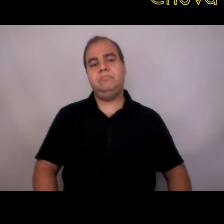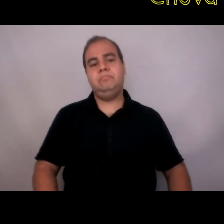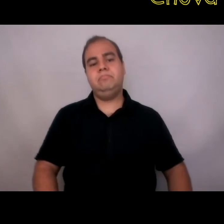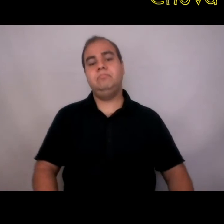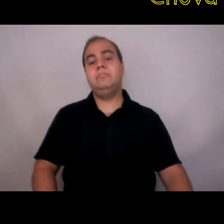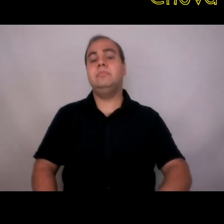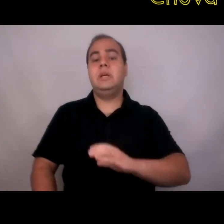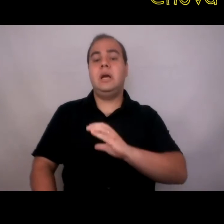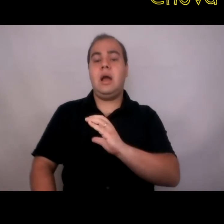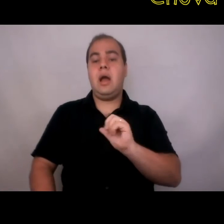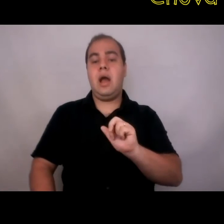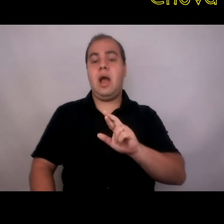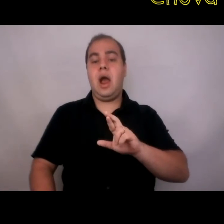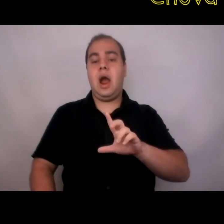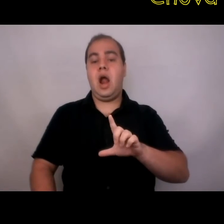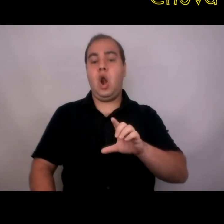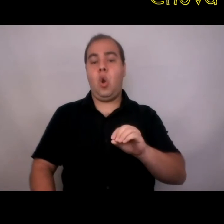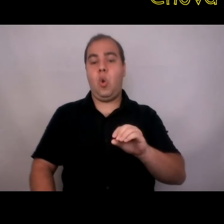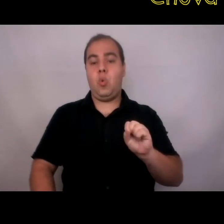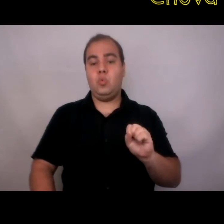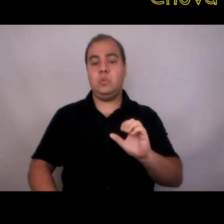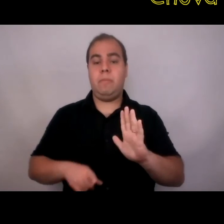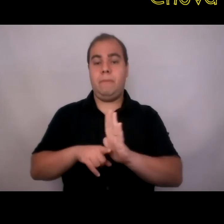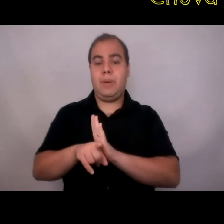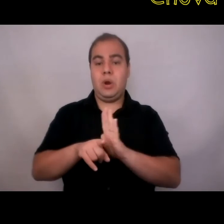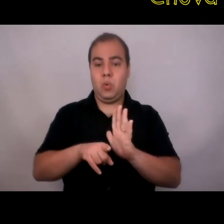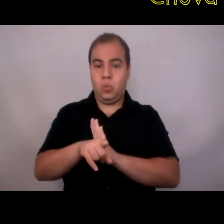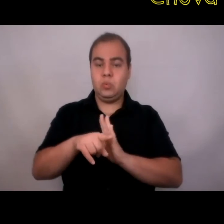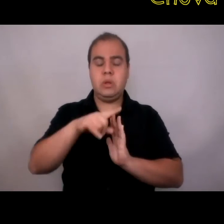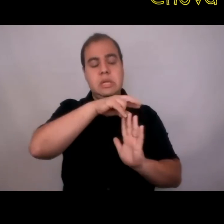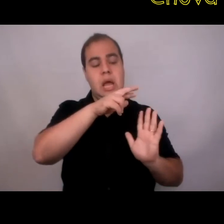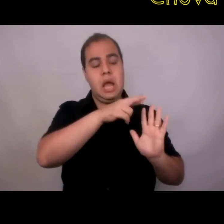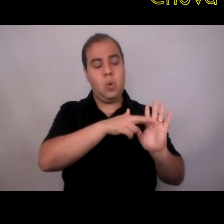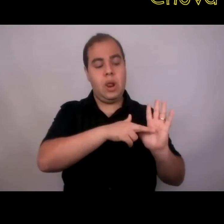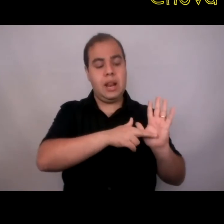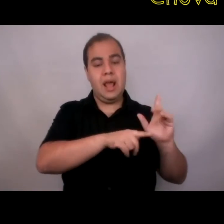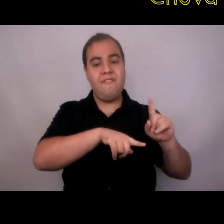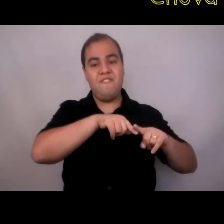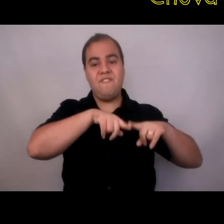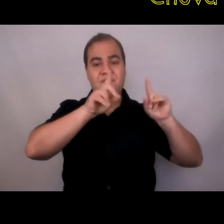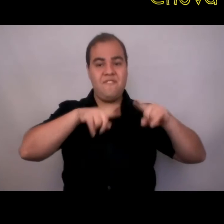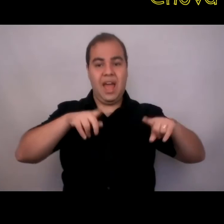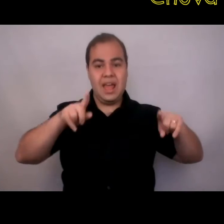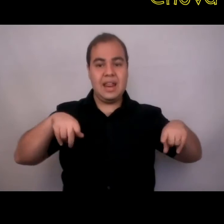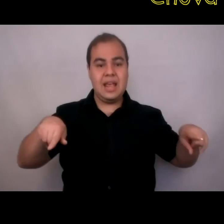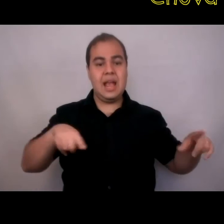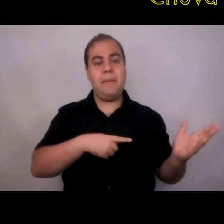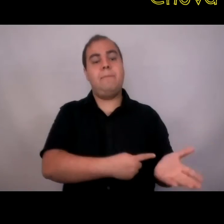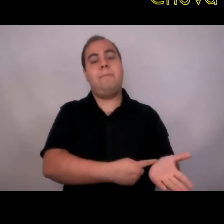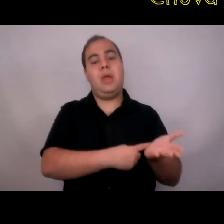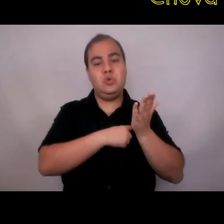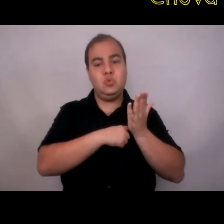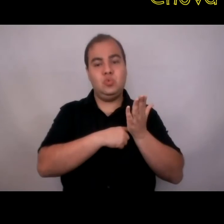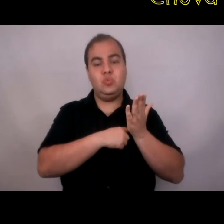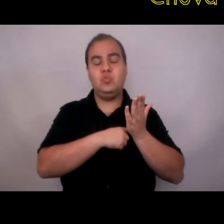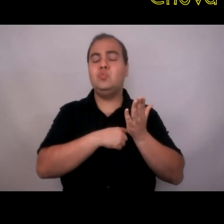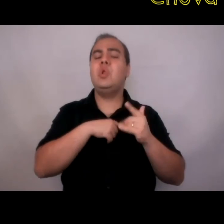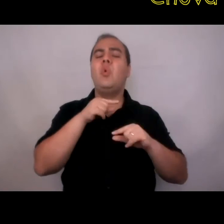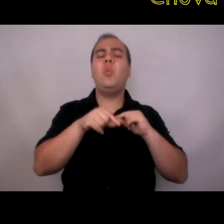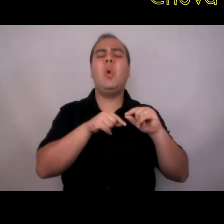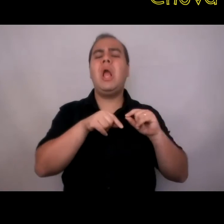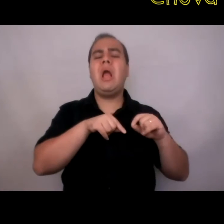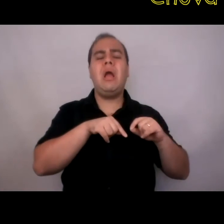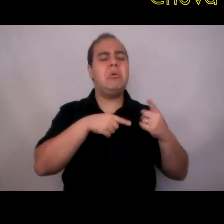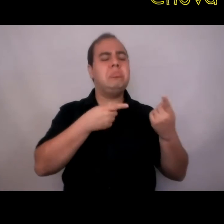Carlo Cádiz Vila Mariana perguntou: esta regularidade está variando muito. Carlo, me ajuda aqui, regularidade do que você está